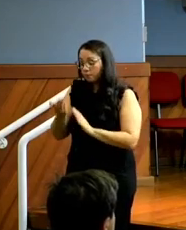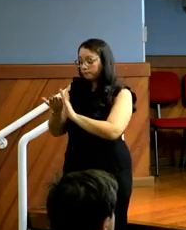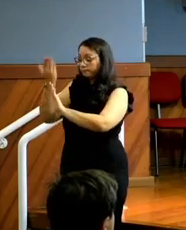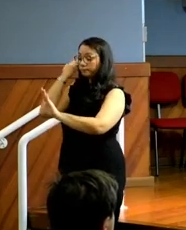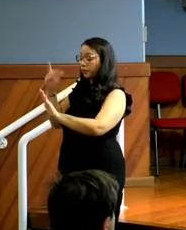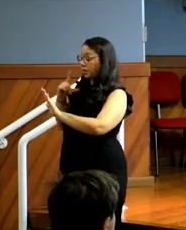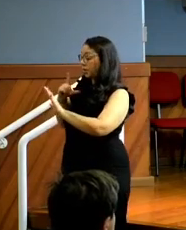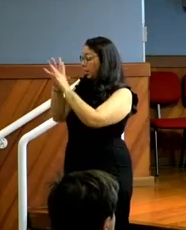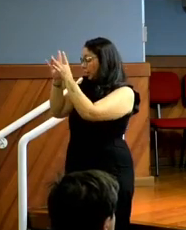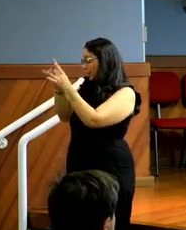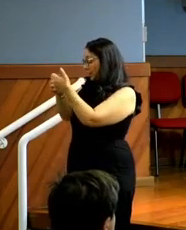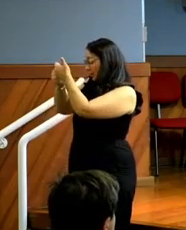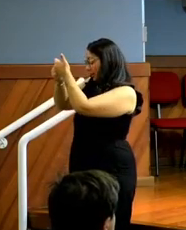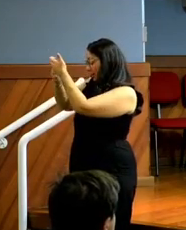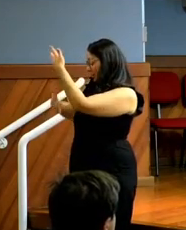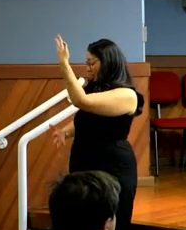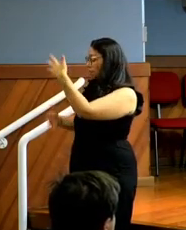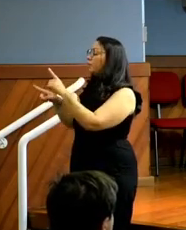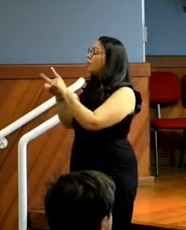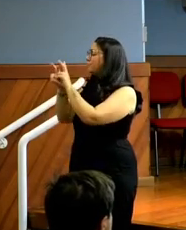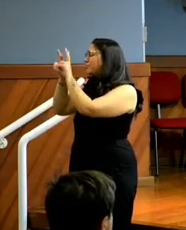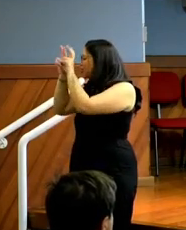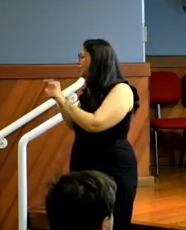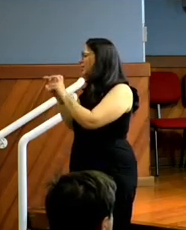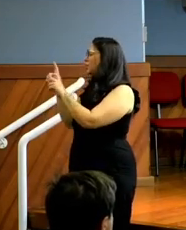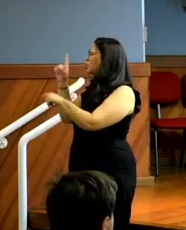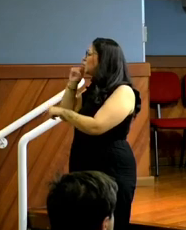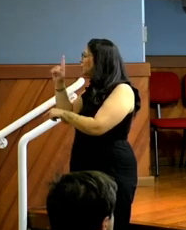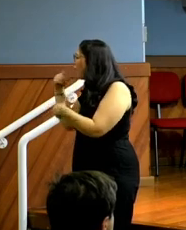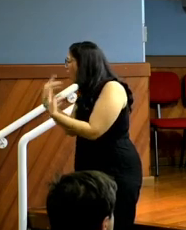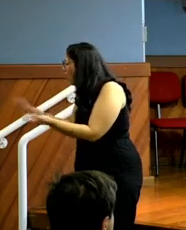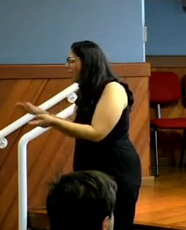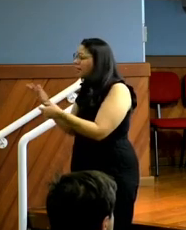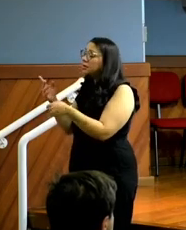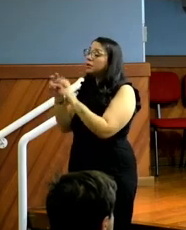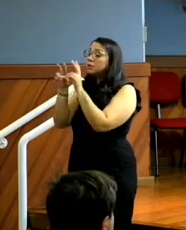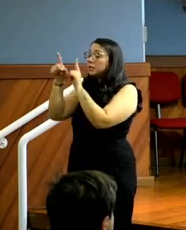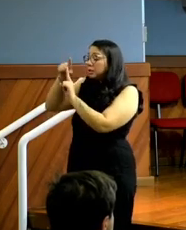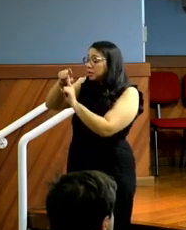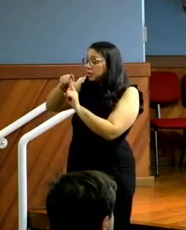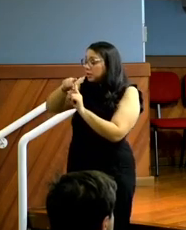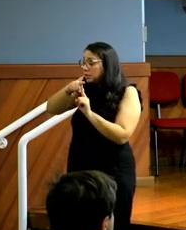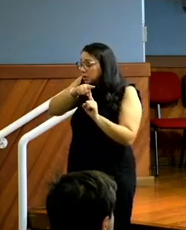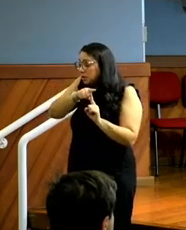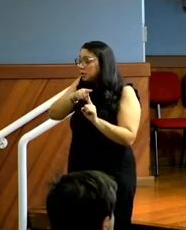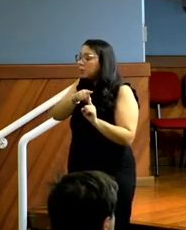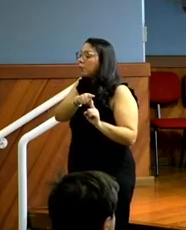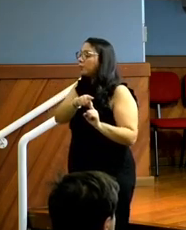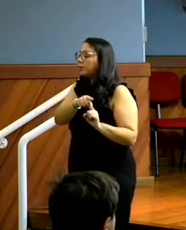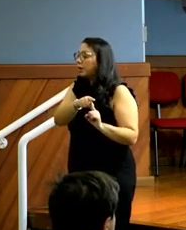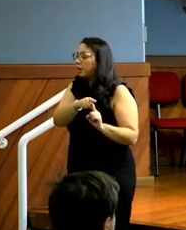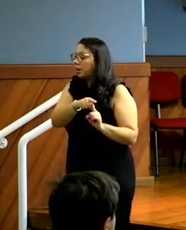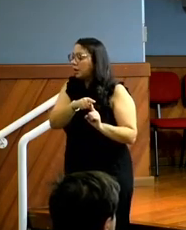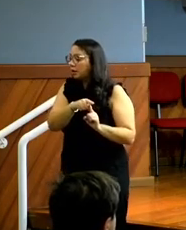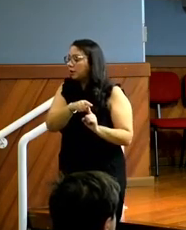metadados descritivos, título, data, conteúdo, né, sobre aquela documentação, como também as cadeias de dados dos